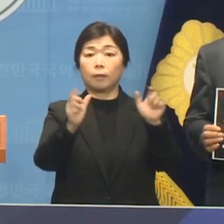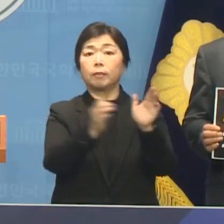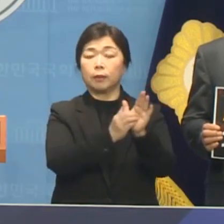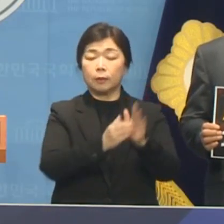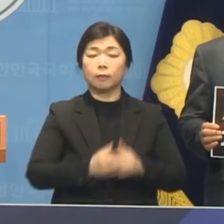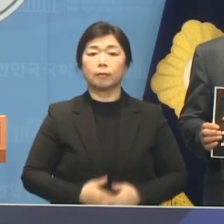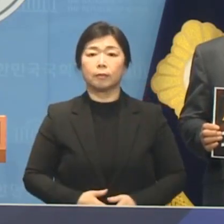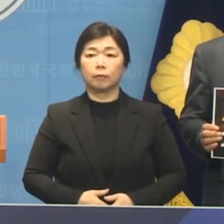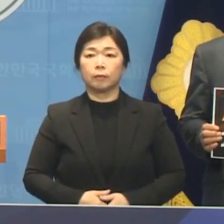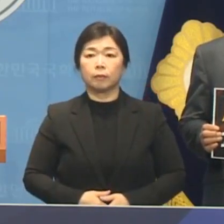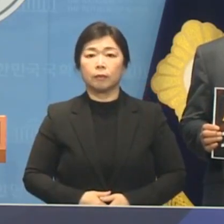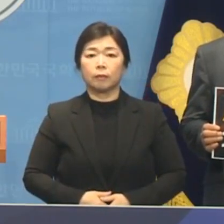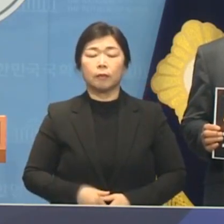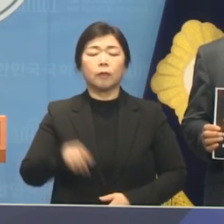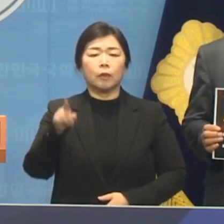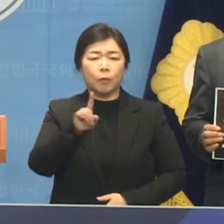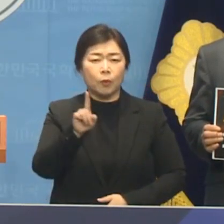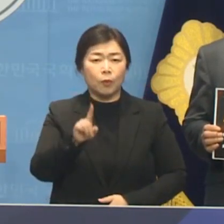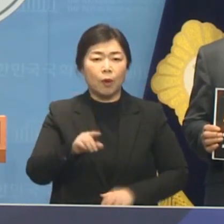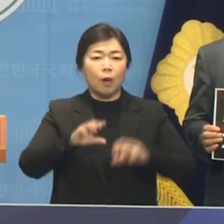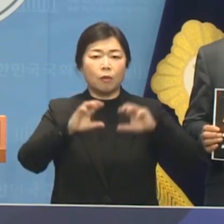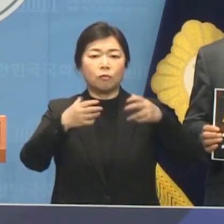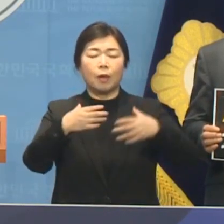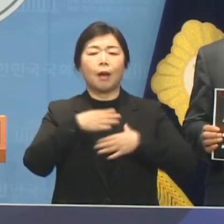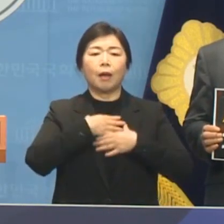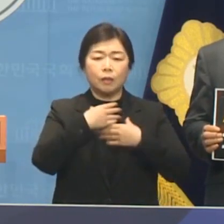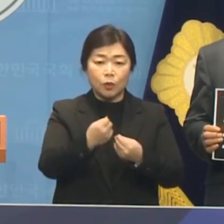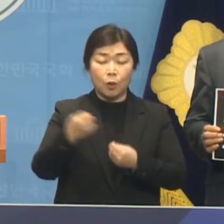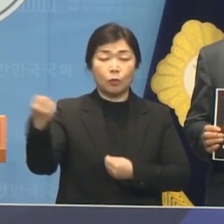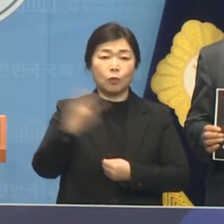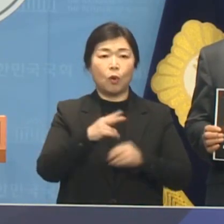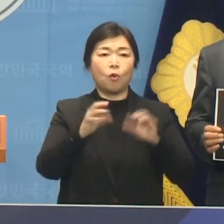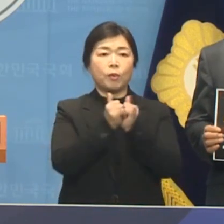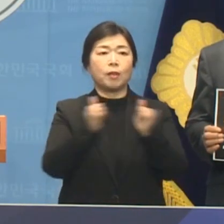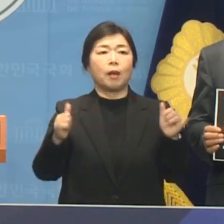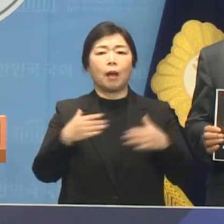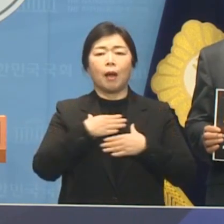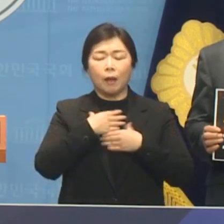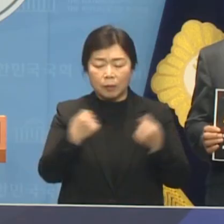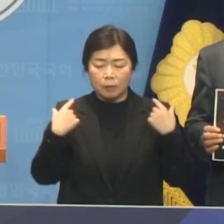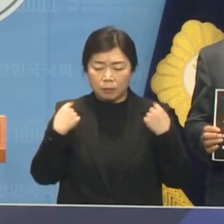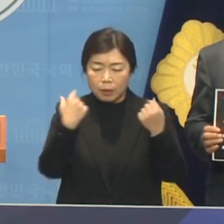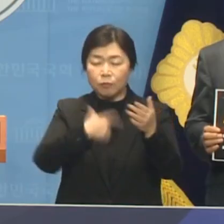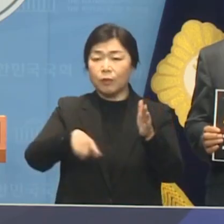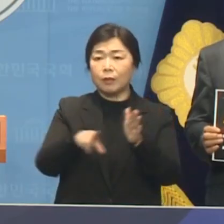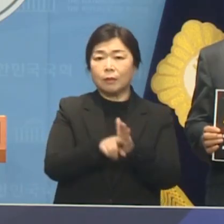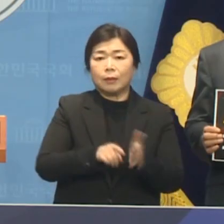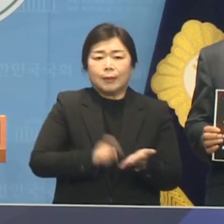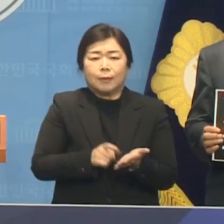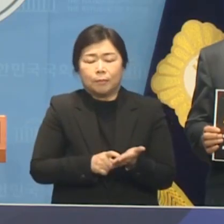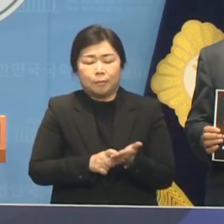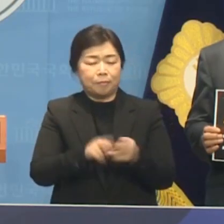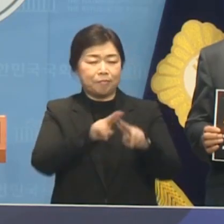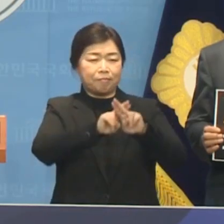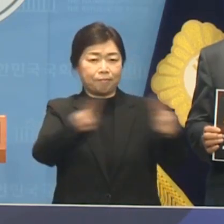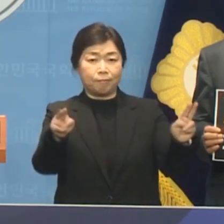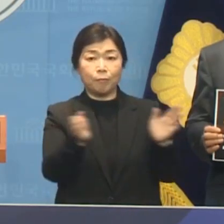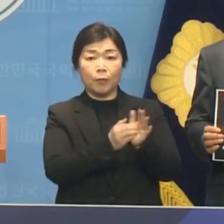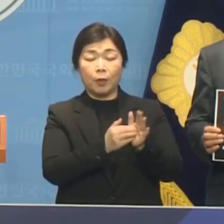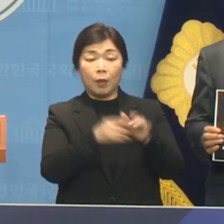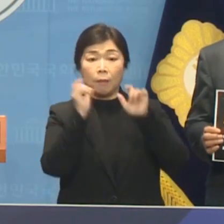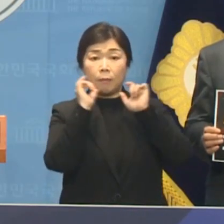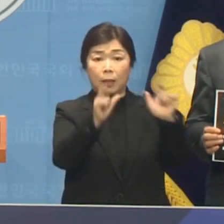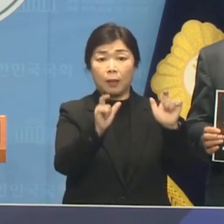해제되었습니다. 이는 국가의 안정과 국민의 안전을 위한 긴급한 조치였으며